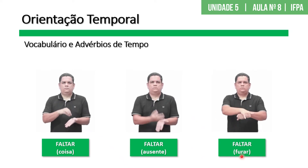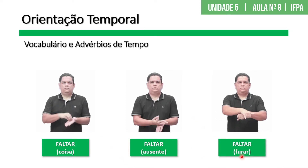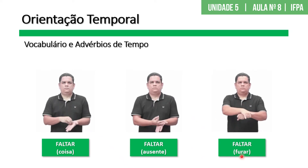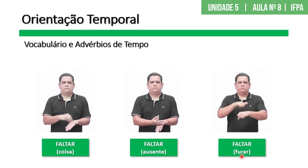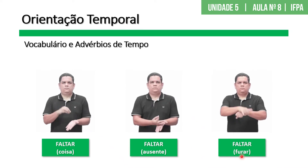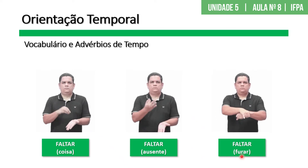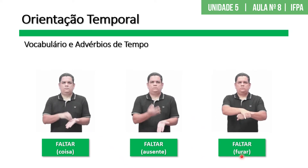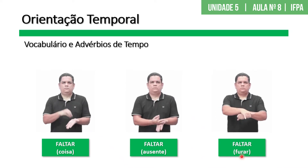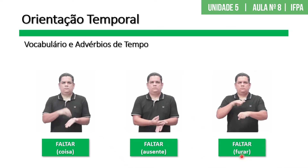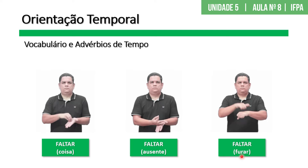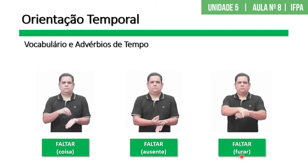furou o nosso encontro.